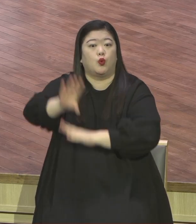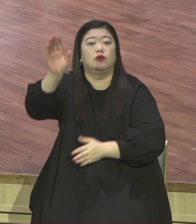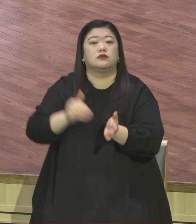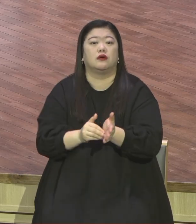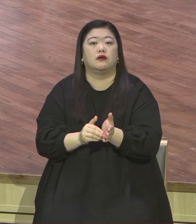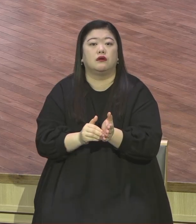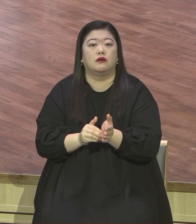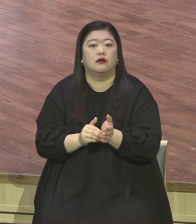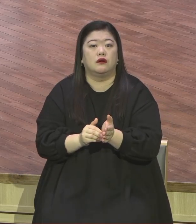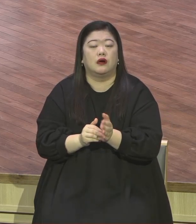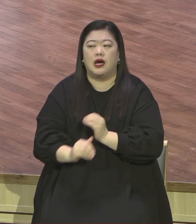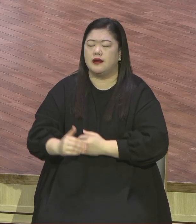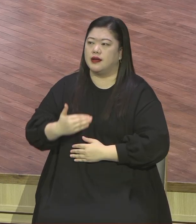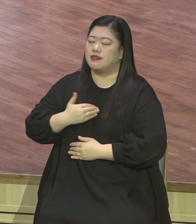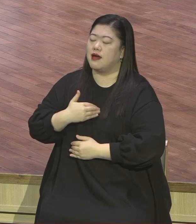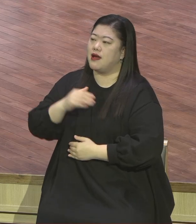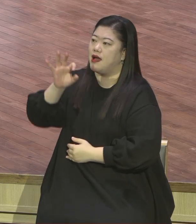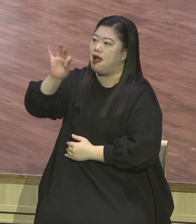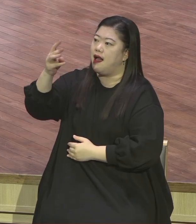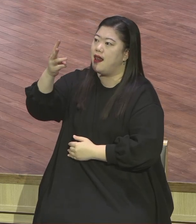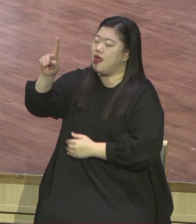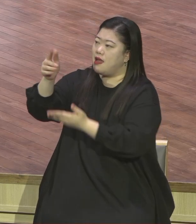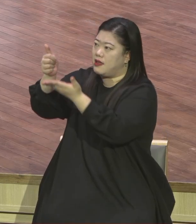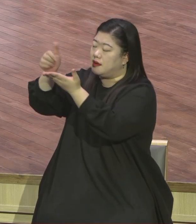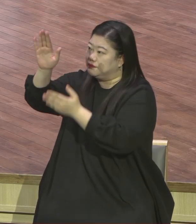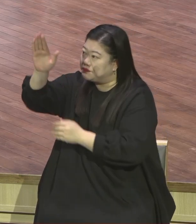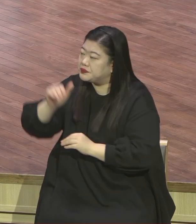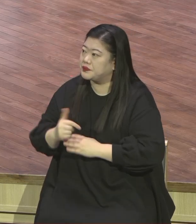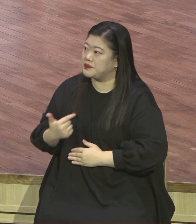신에게 참 훌륭한 일을 했다는